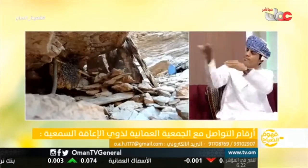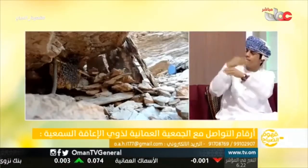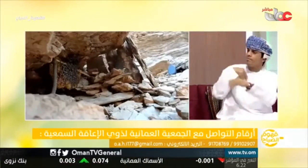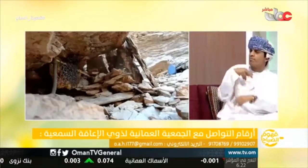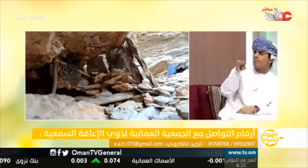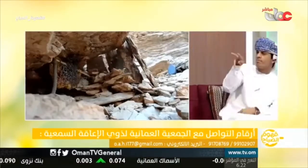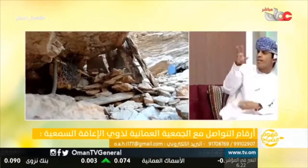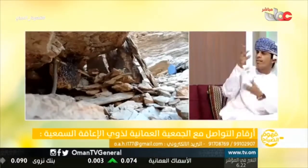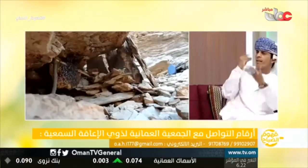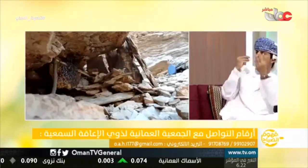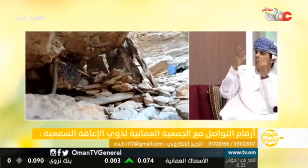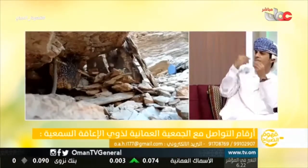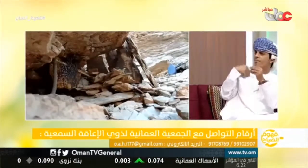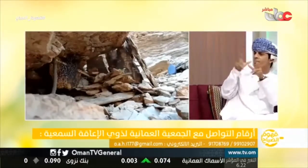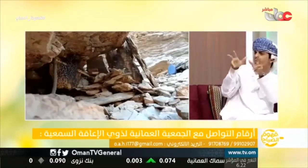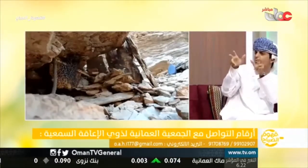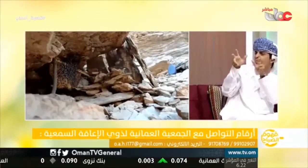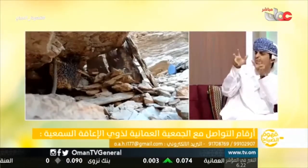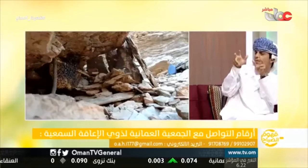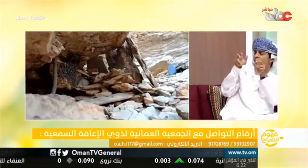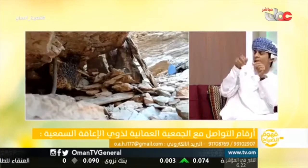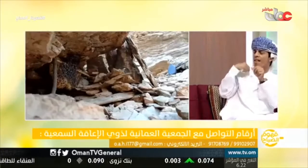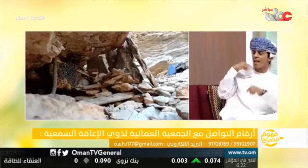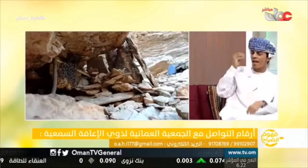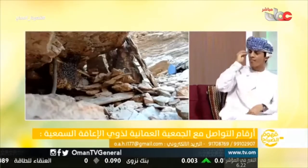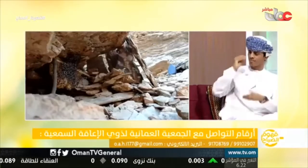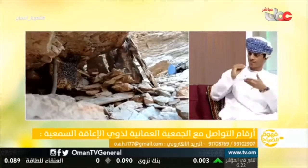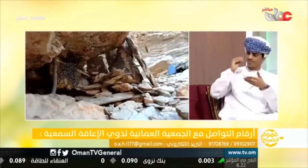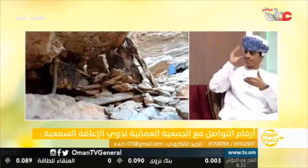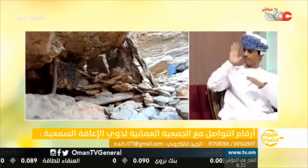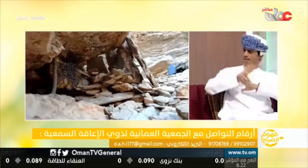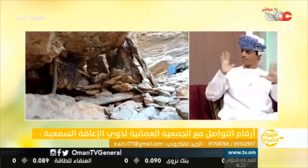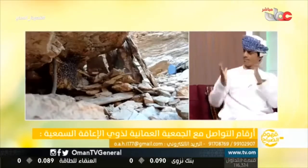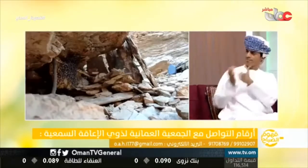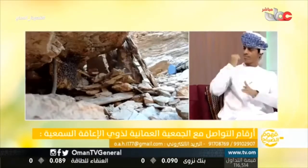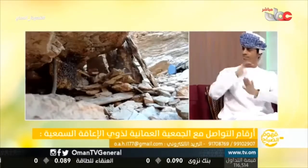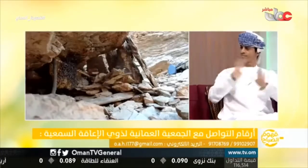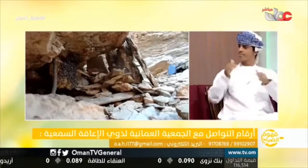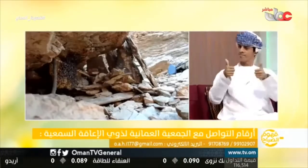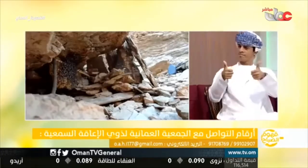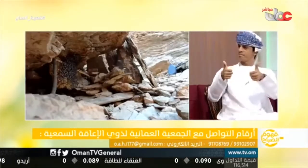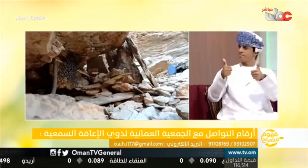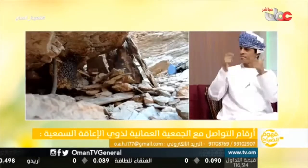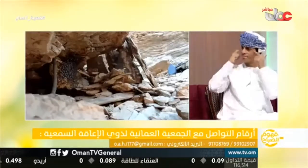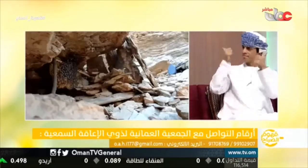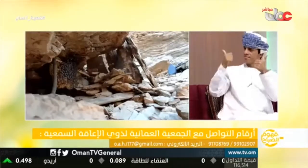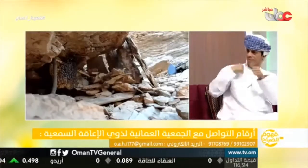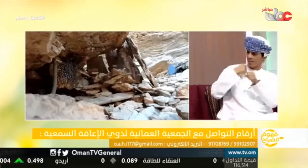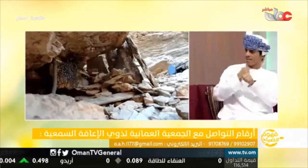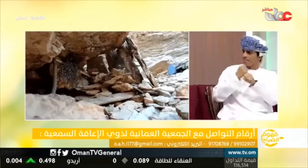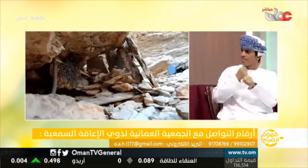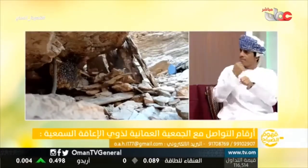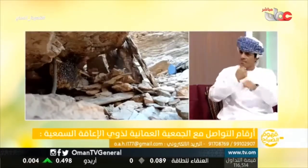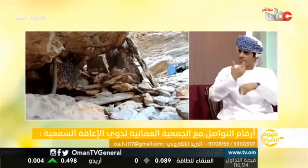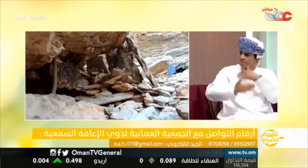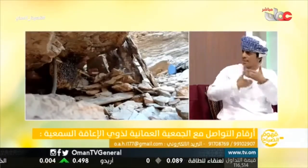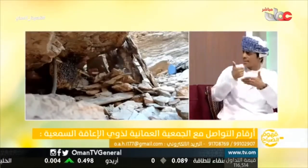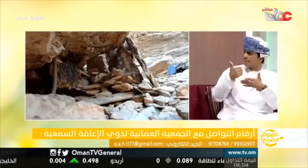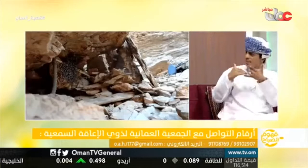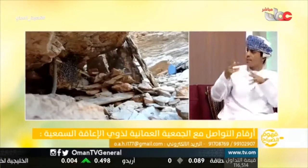خلايا النحل، وأنا شاهد والدي واكتسب منه هذه المهارة، ولله الحمد أتقنتها والحمد لله رب العالمين، وأنا